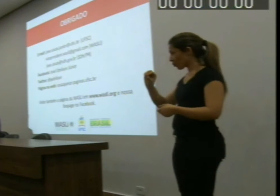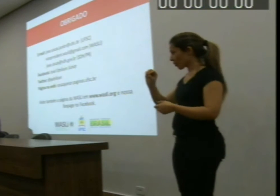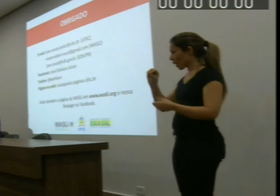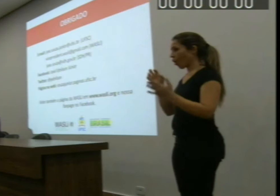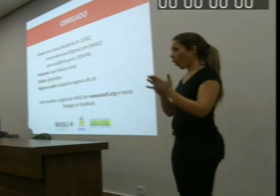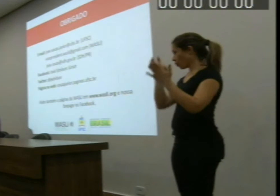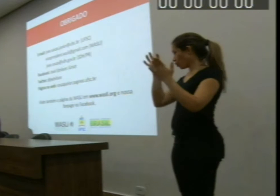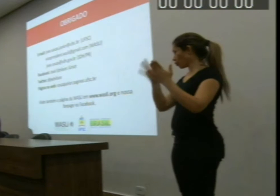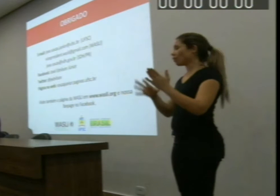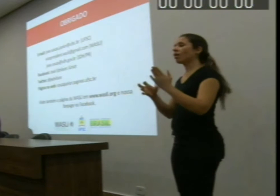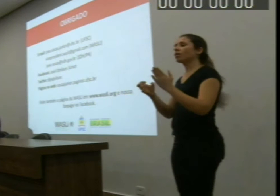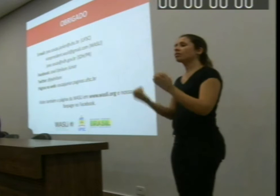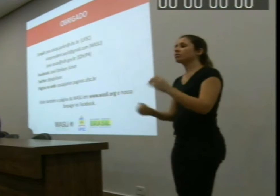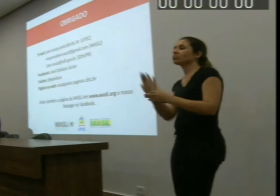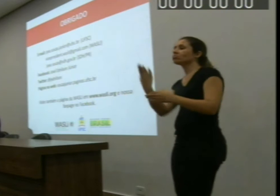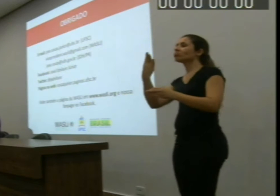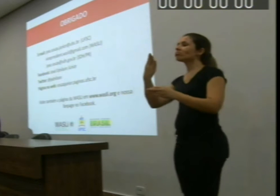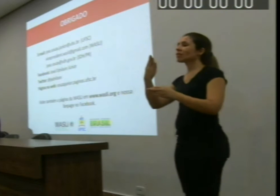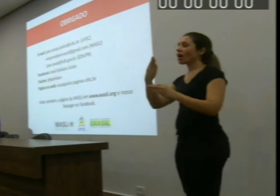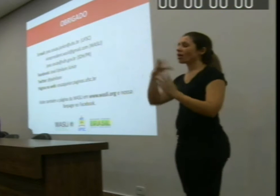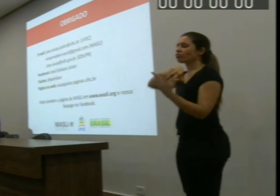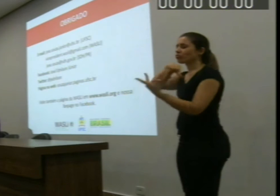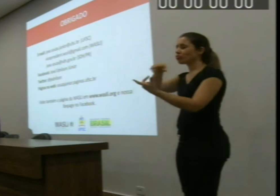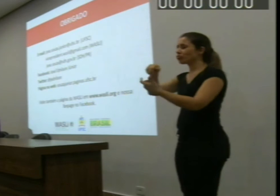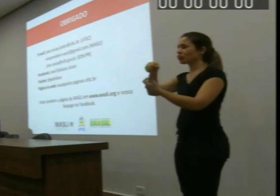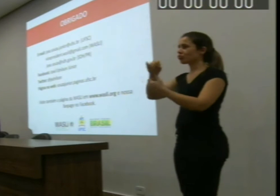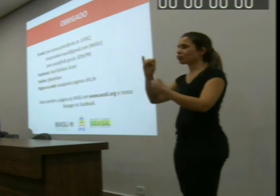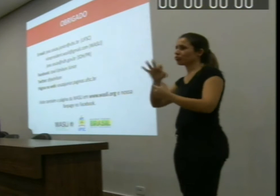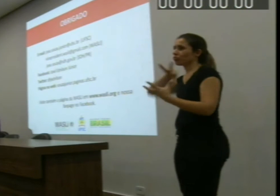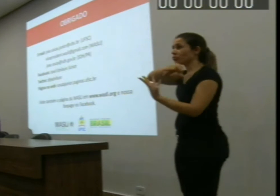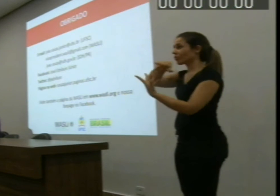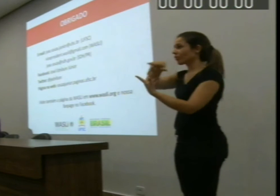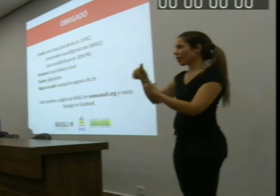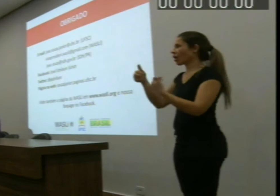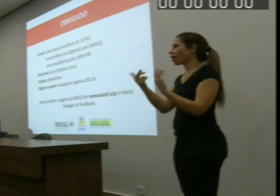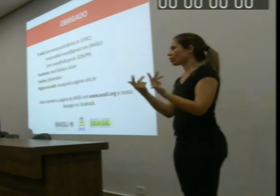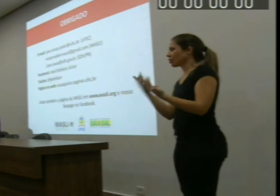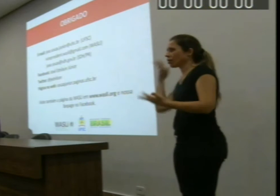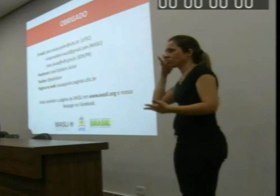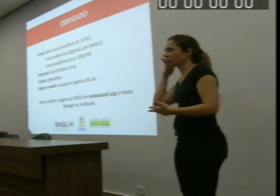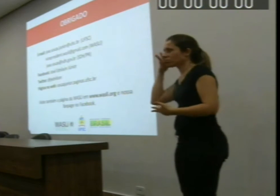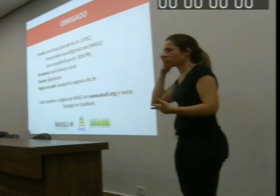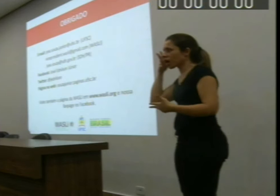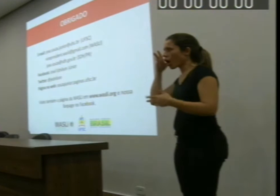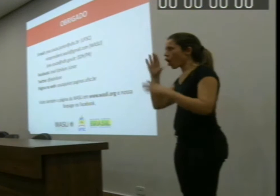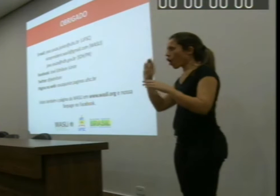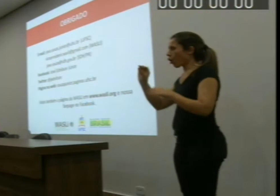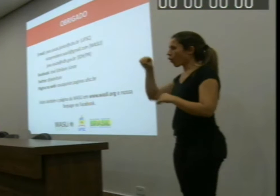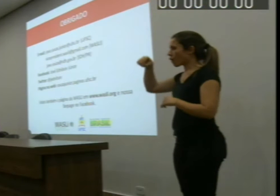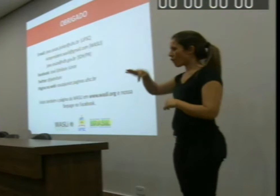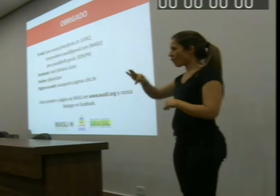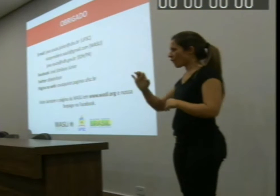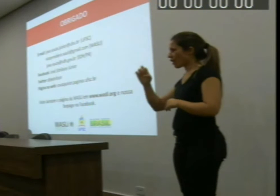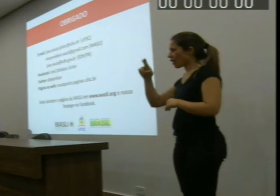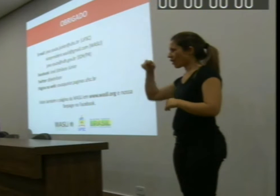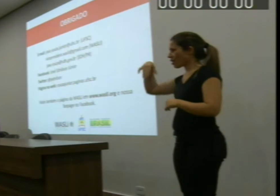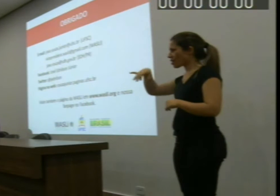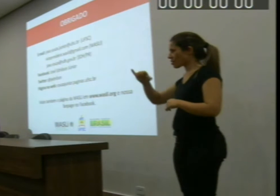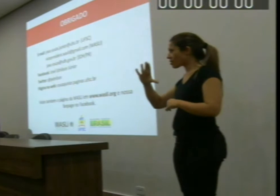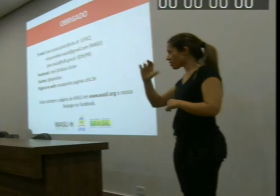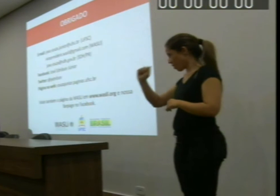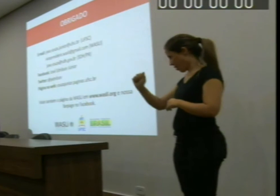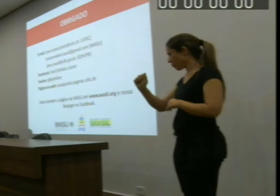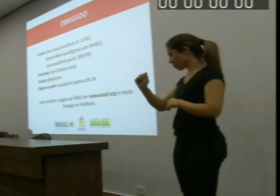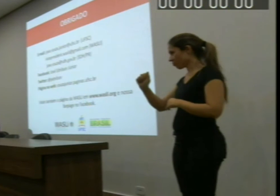espaços internacionais como conferências internacionais então a gente chegava na conferência da da wfd wfd que é a